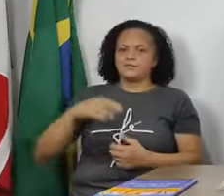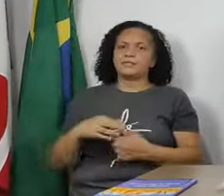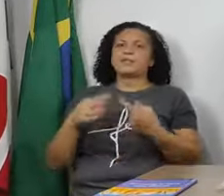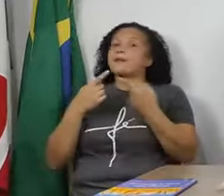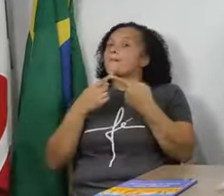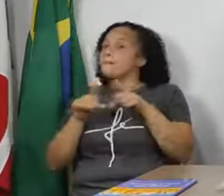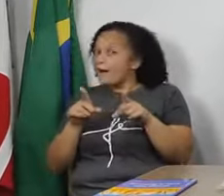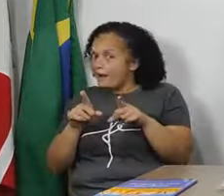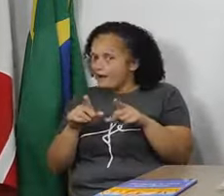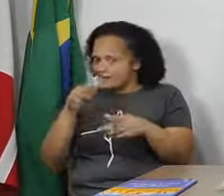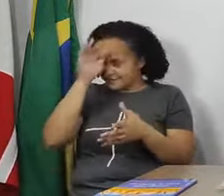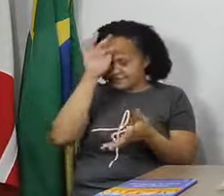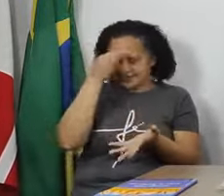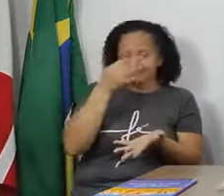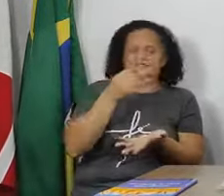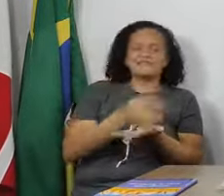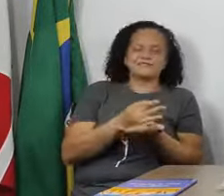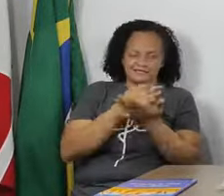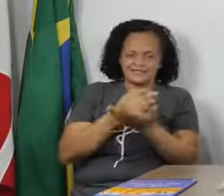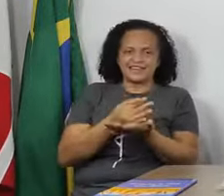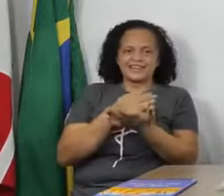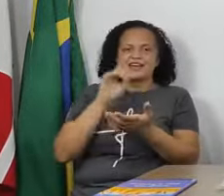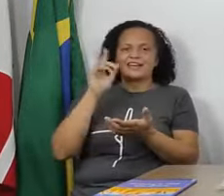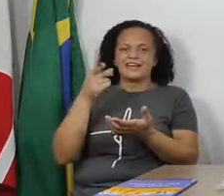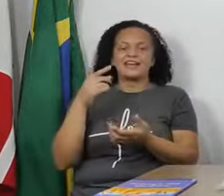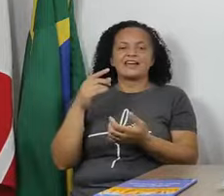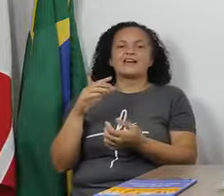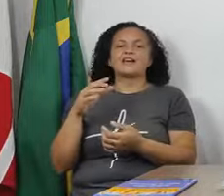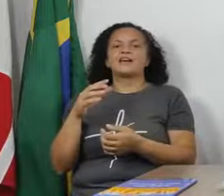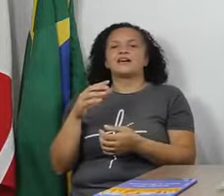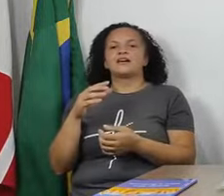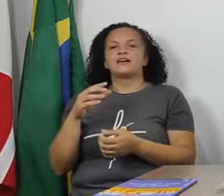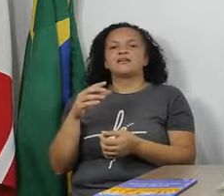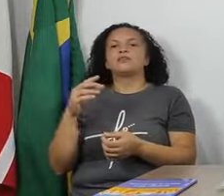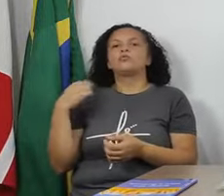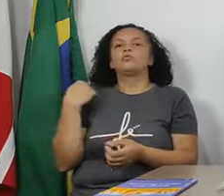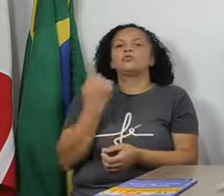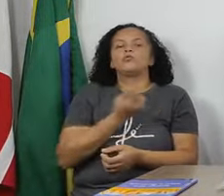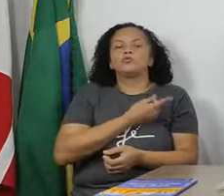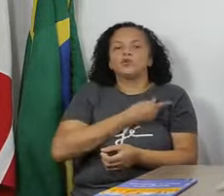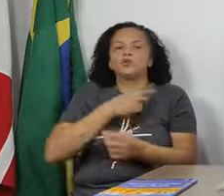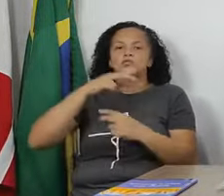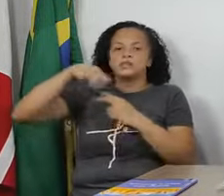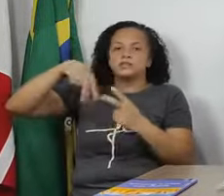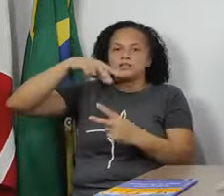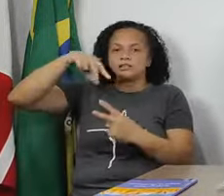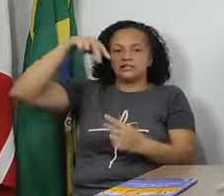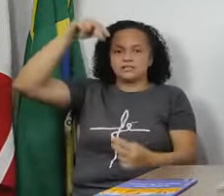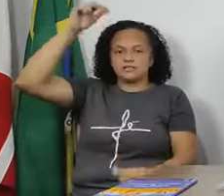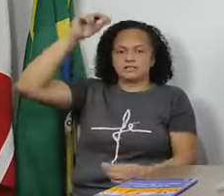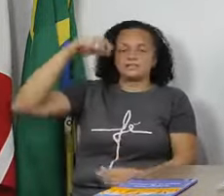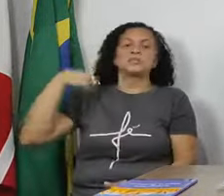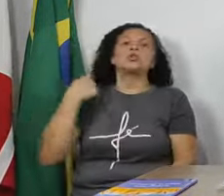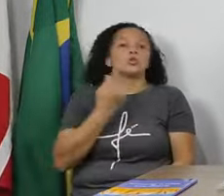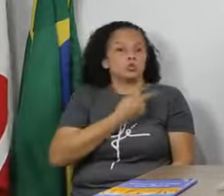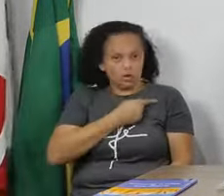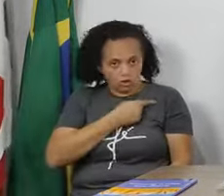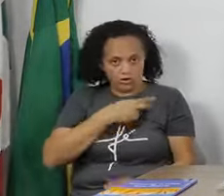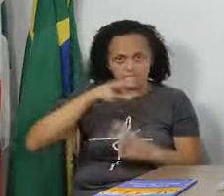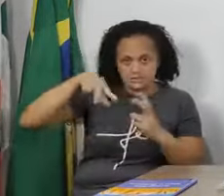fé é um atributo do nosso espírito. Nós somos espírito, possuímos uma